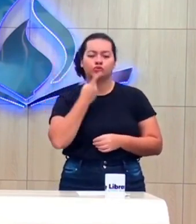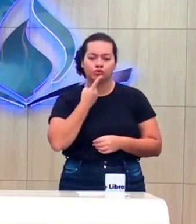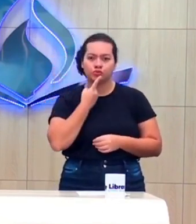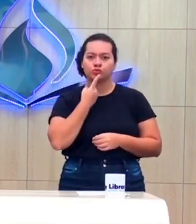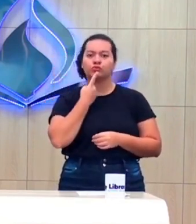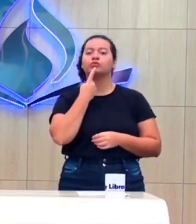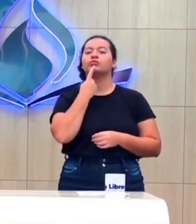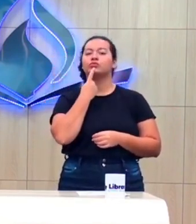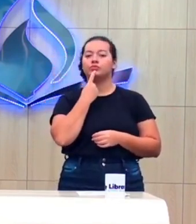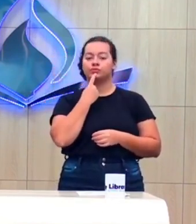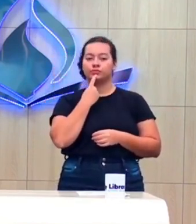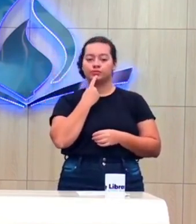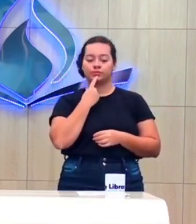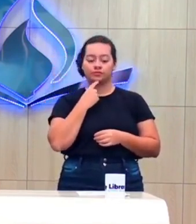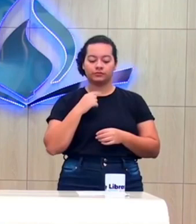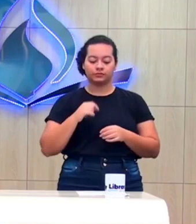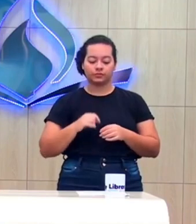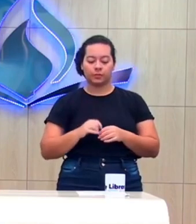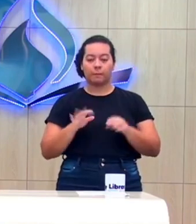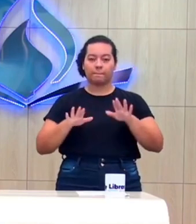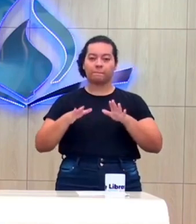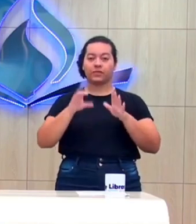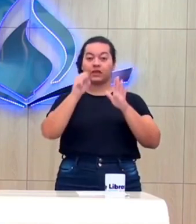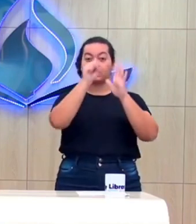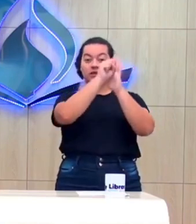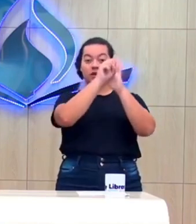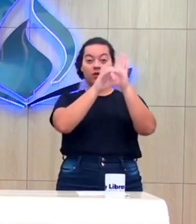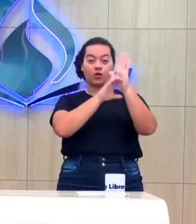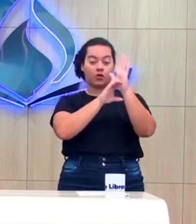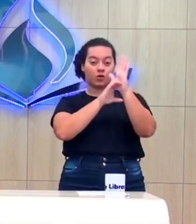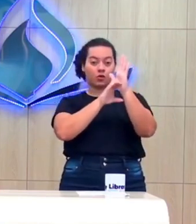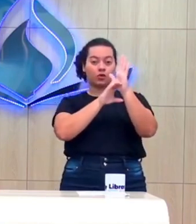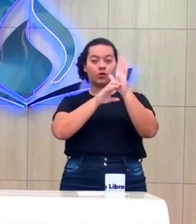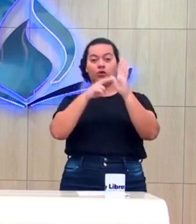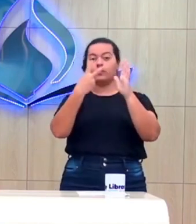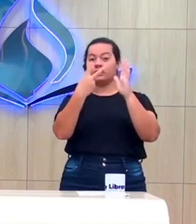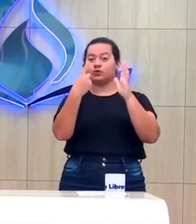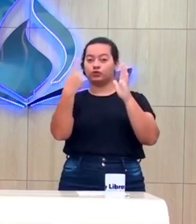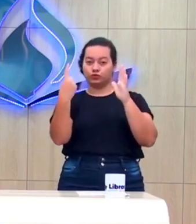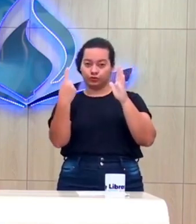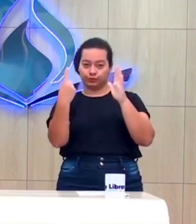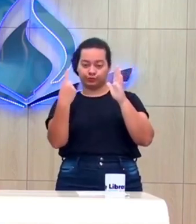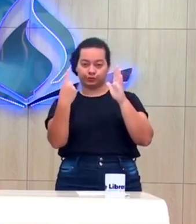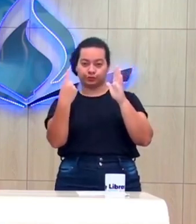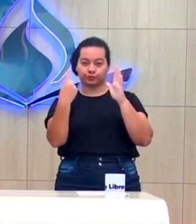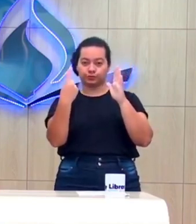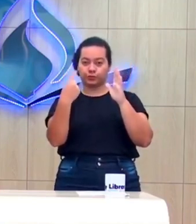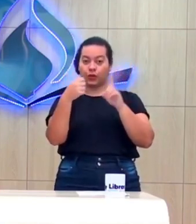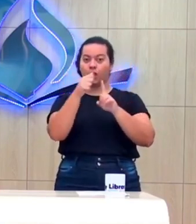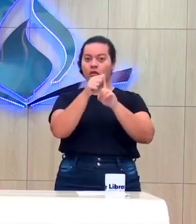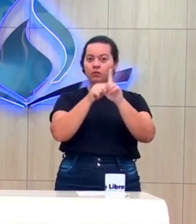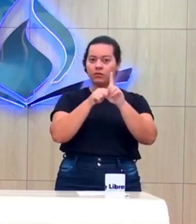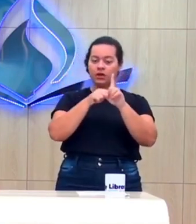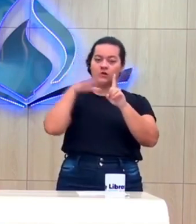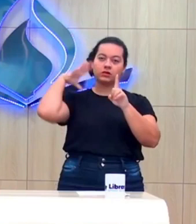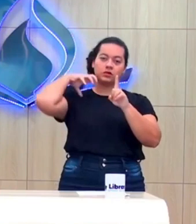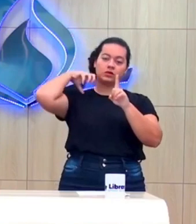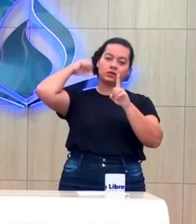surdos. Já estamos aqui, século 21. Em abril